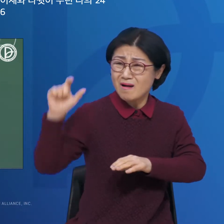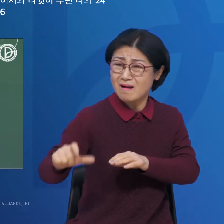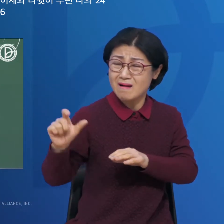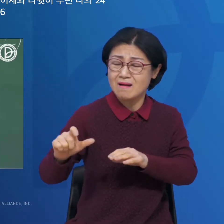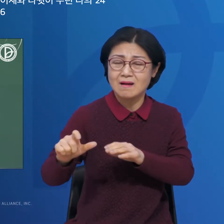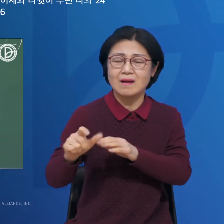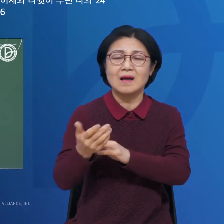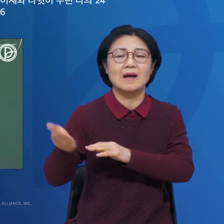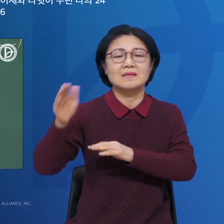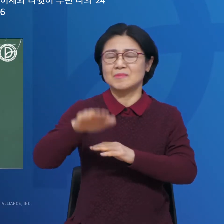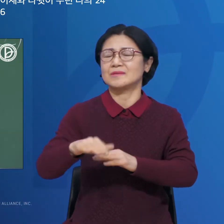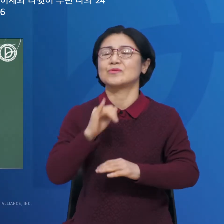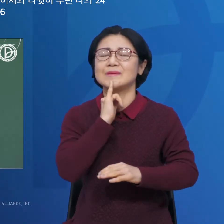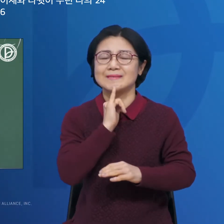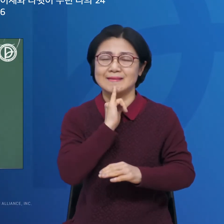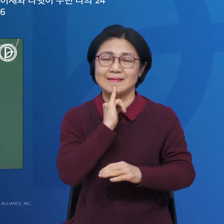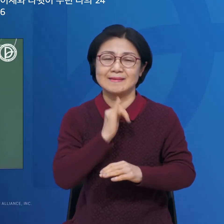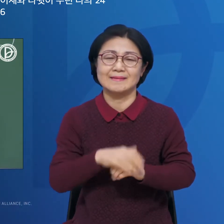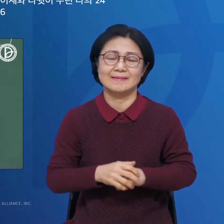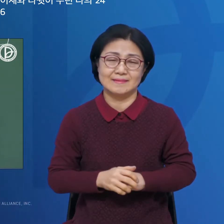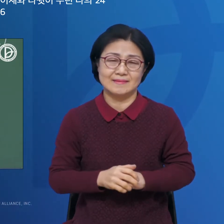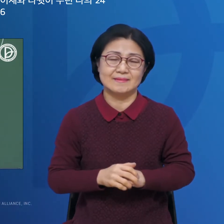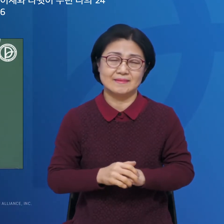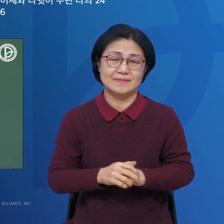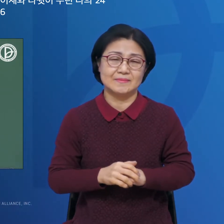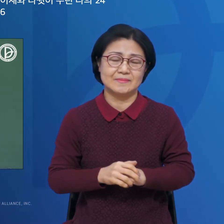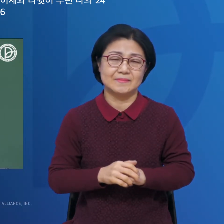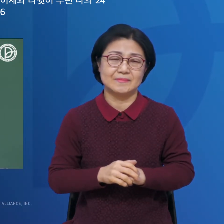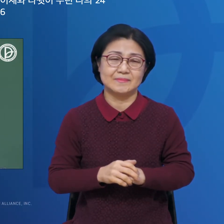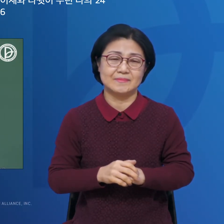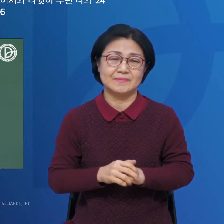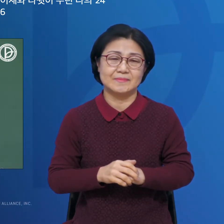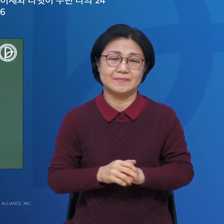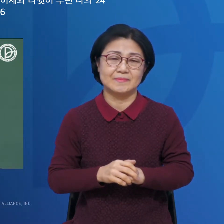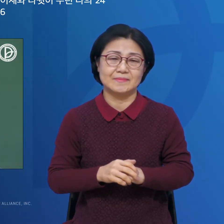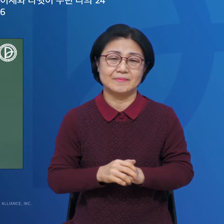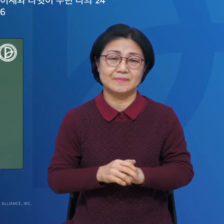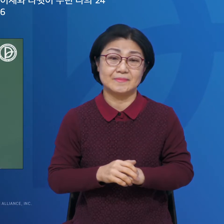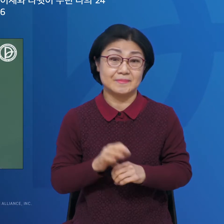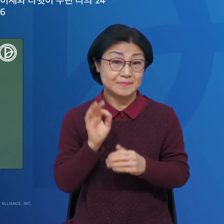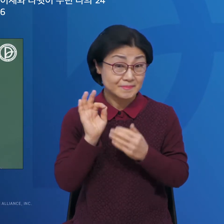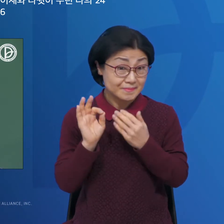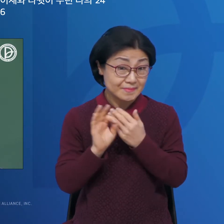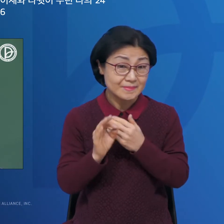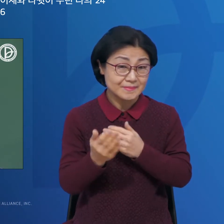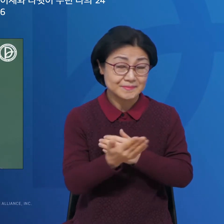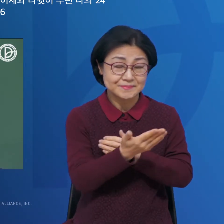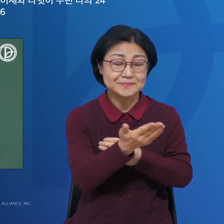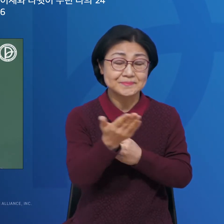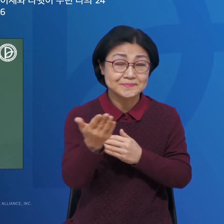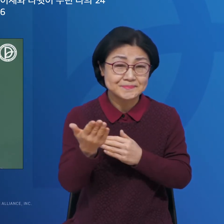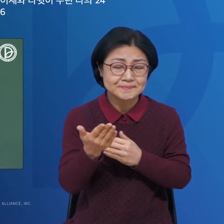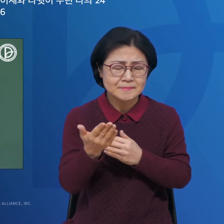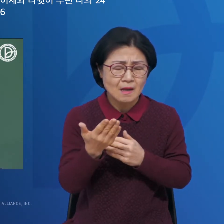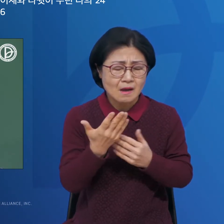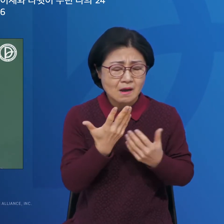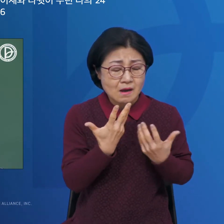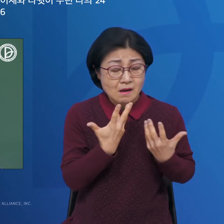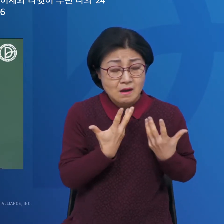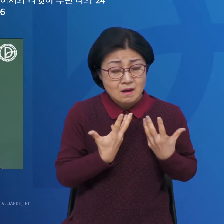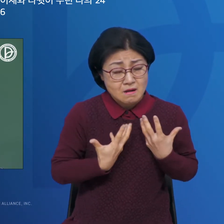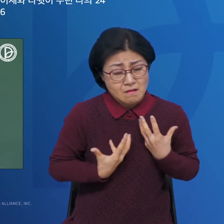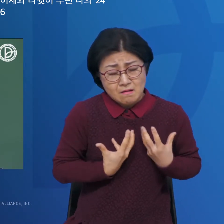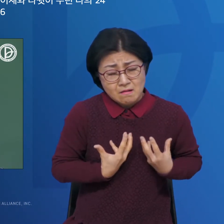answers haven't come to me yet. It's okay. Hold on to the evidences. 만약에 여러분이 이 절망 가운데 다